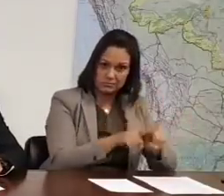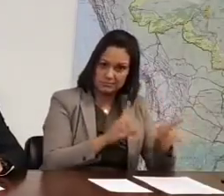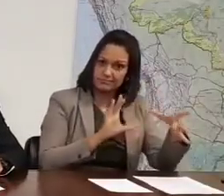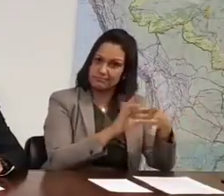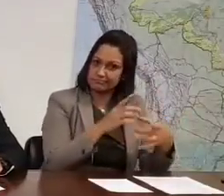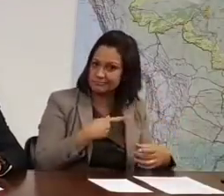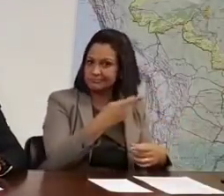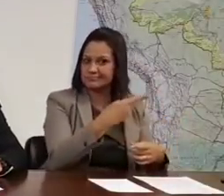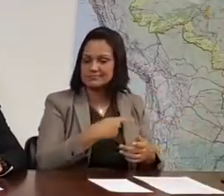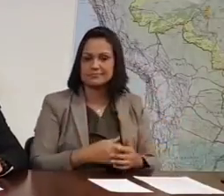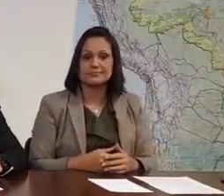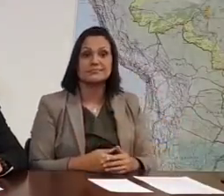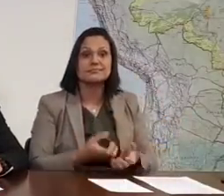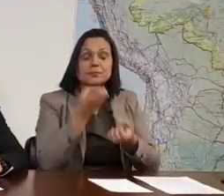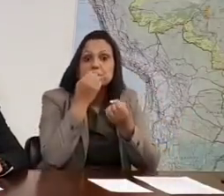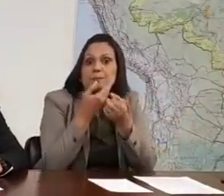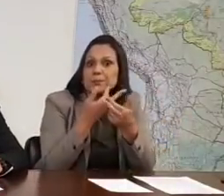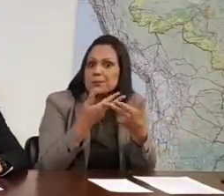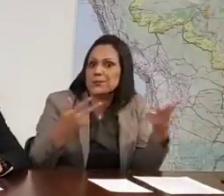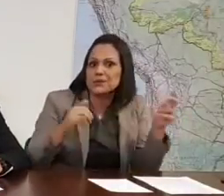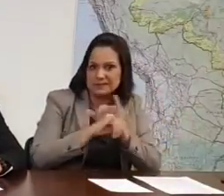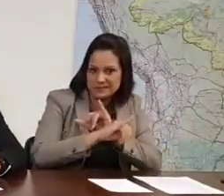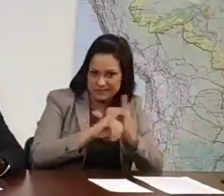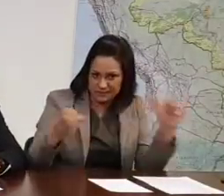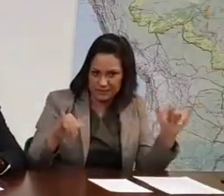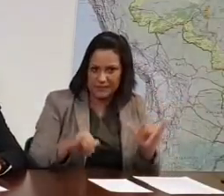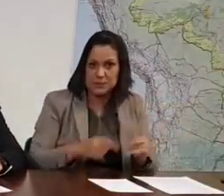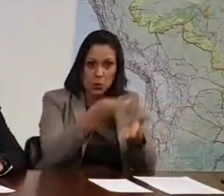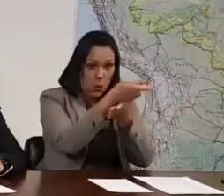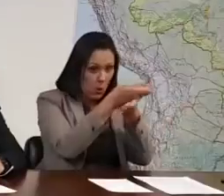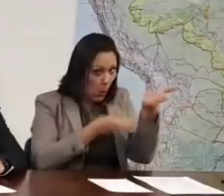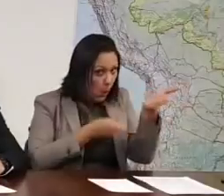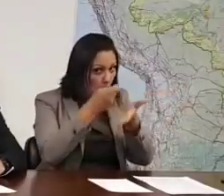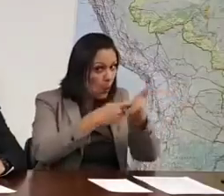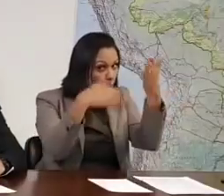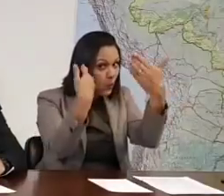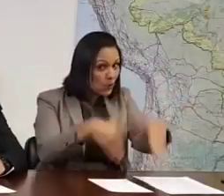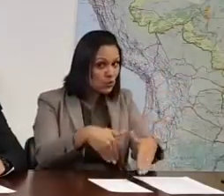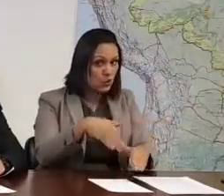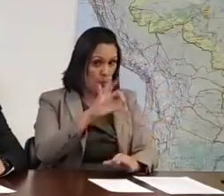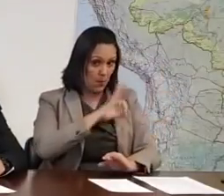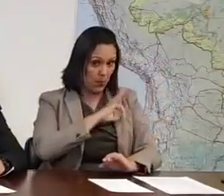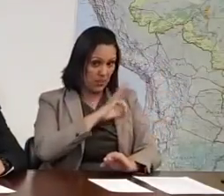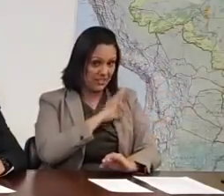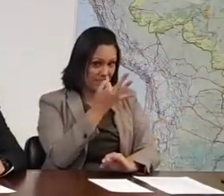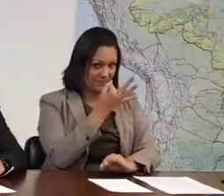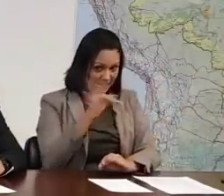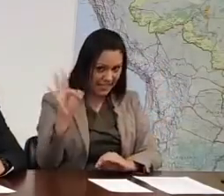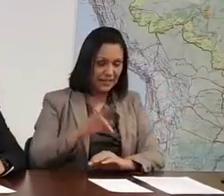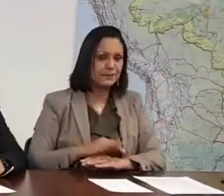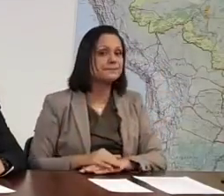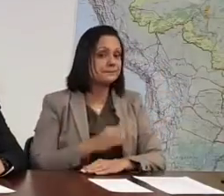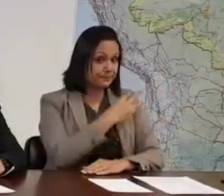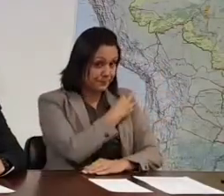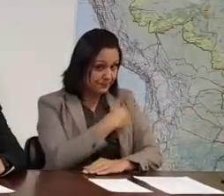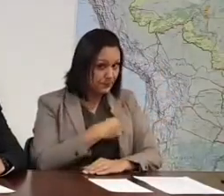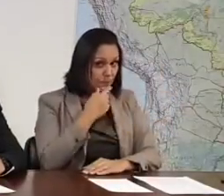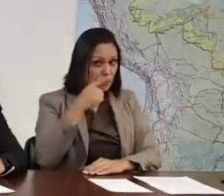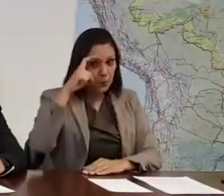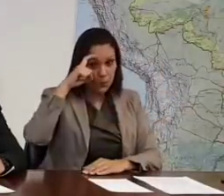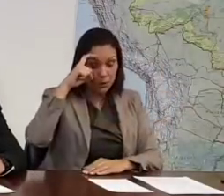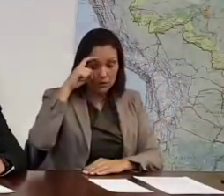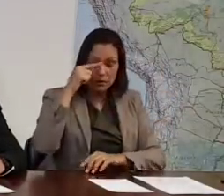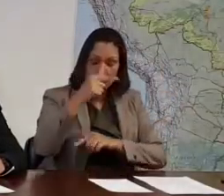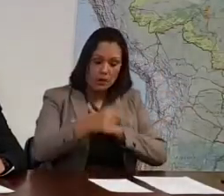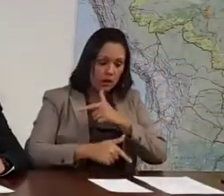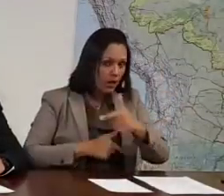boa notícia aqui para os pessoal concursados da Polícia Federal. O ministro Moro trabalhou muito